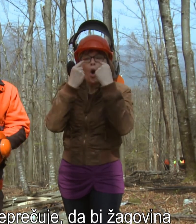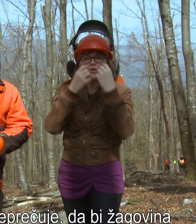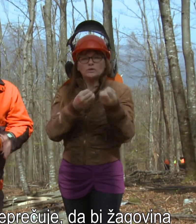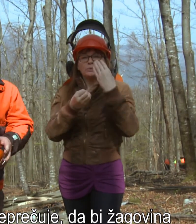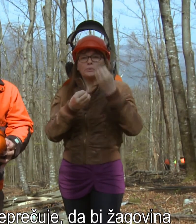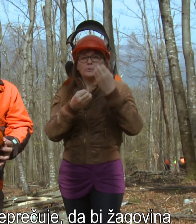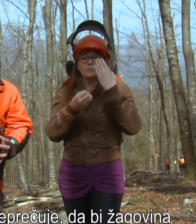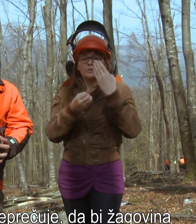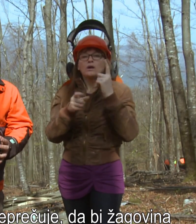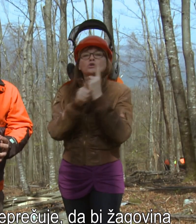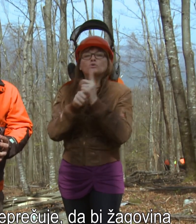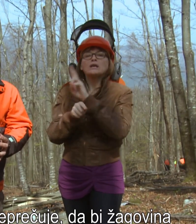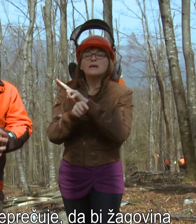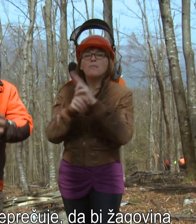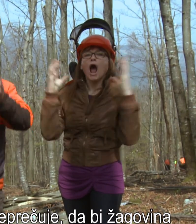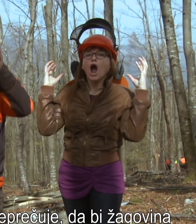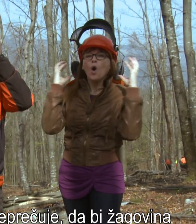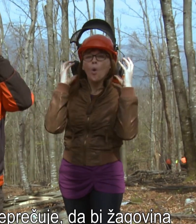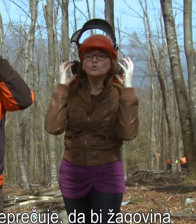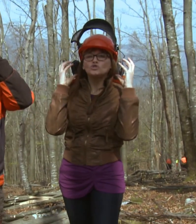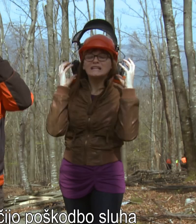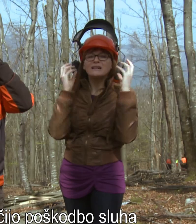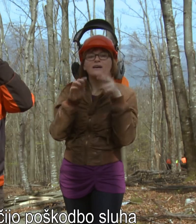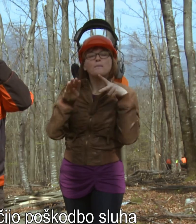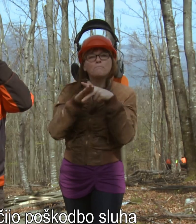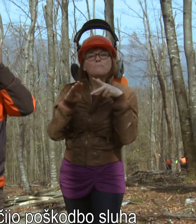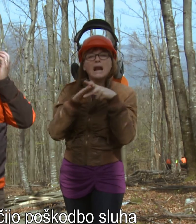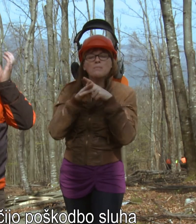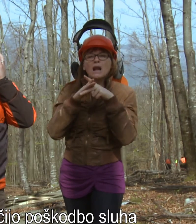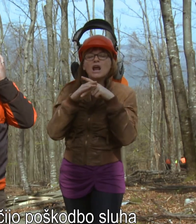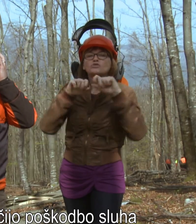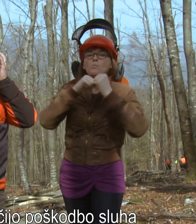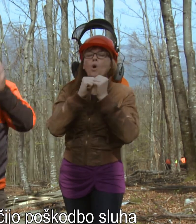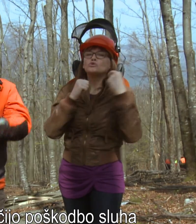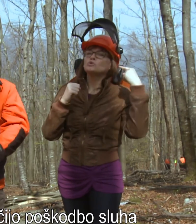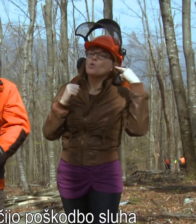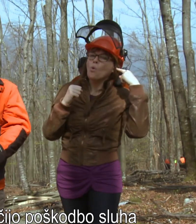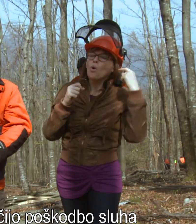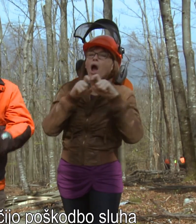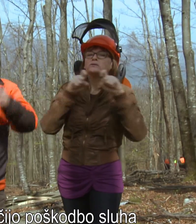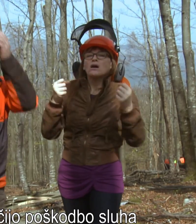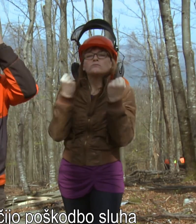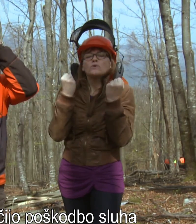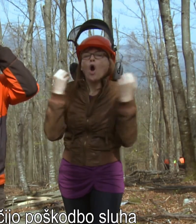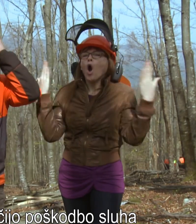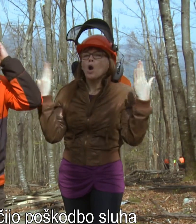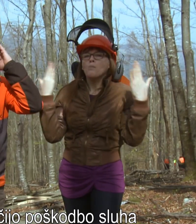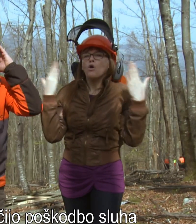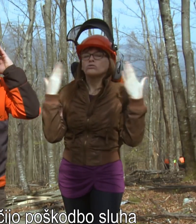In pa ima tudi glušnike, ne, ki preprečijo poškodbo sluha zaradi